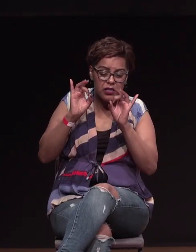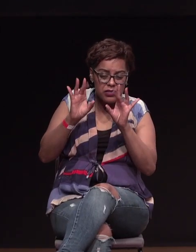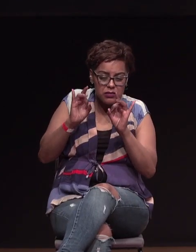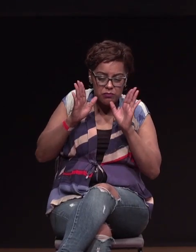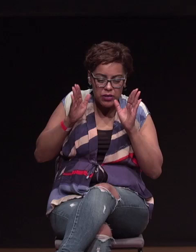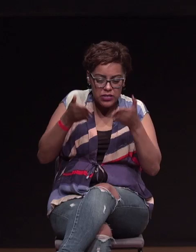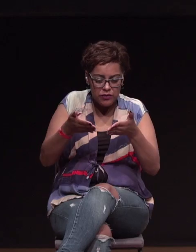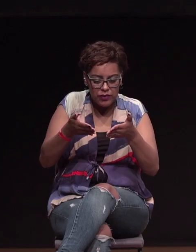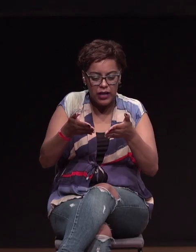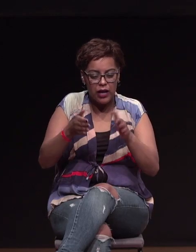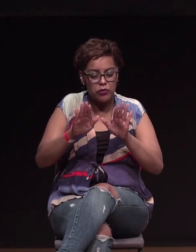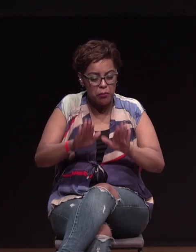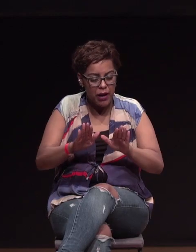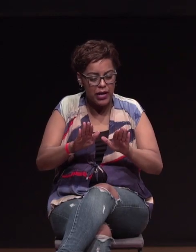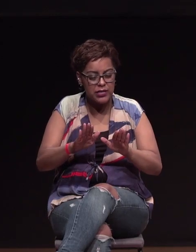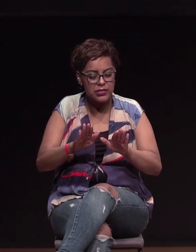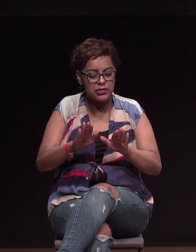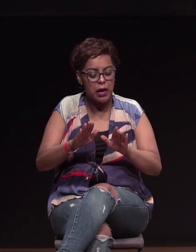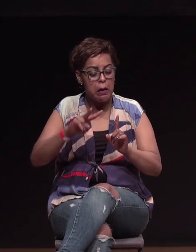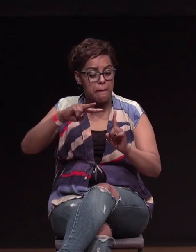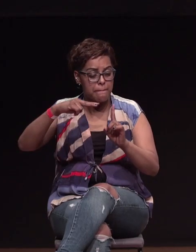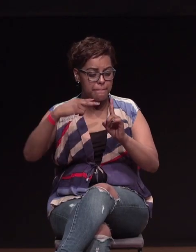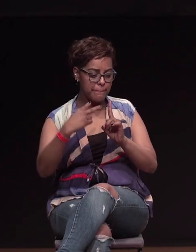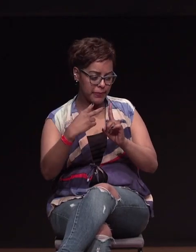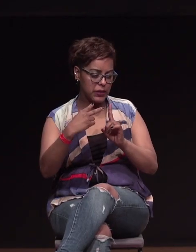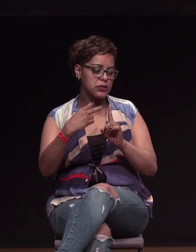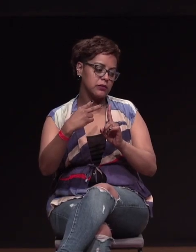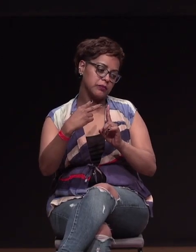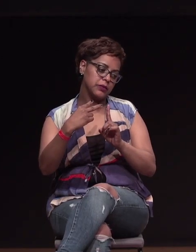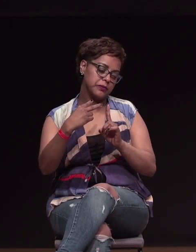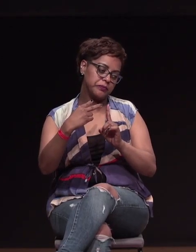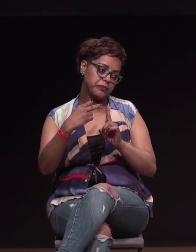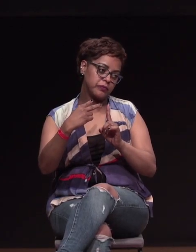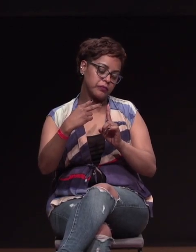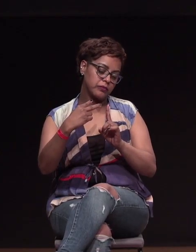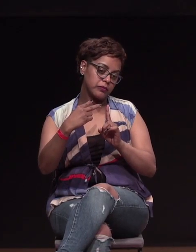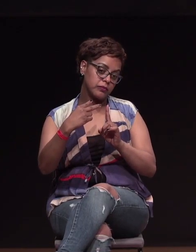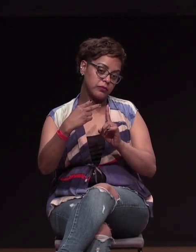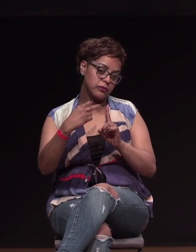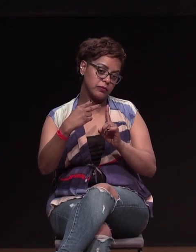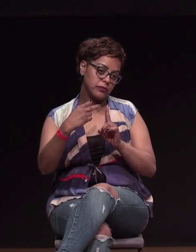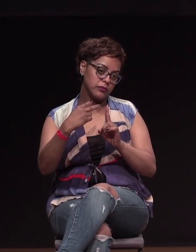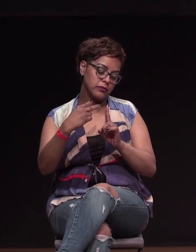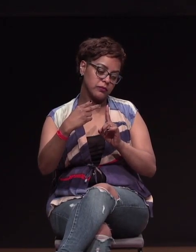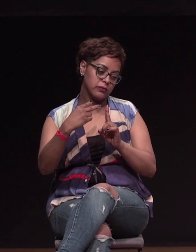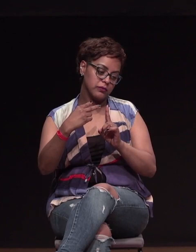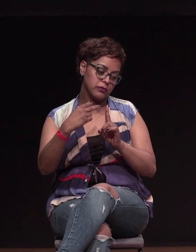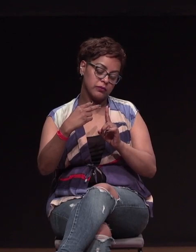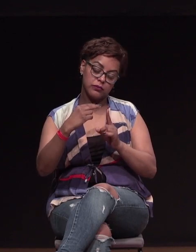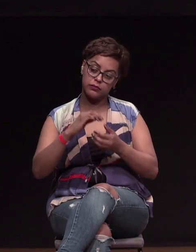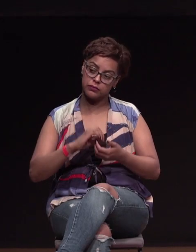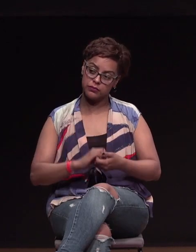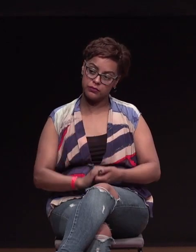seja, olhar para o trabalho também a partir das formas